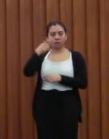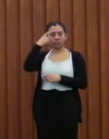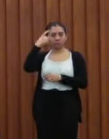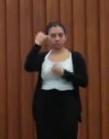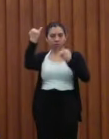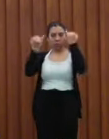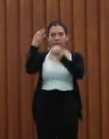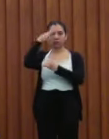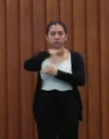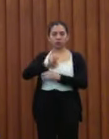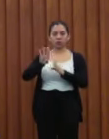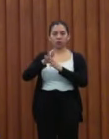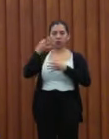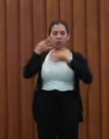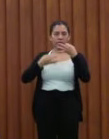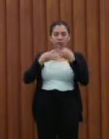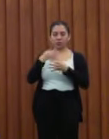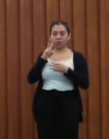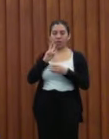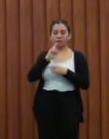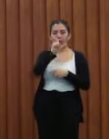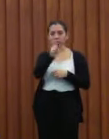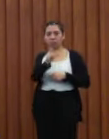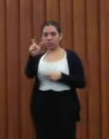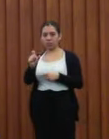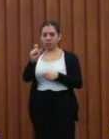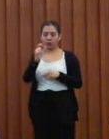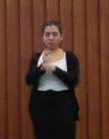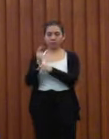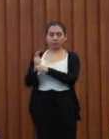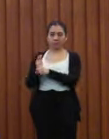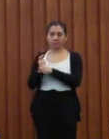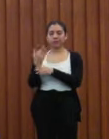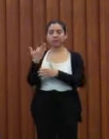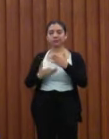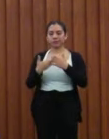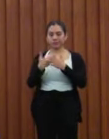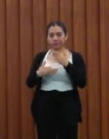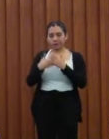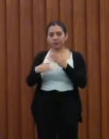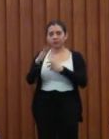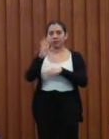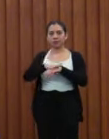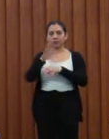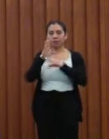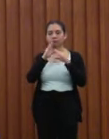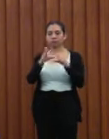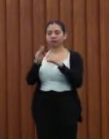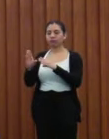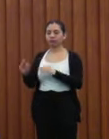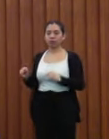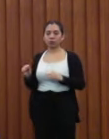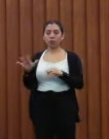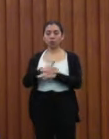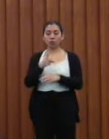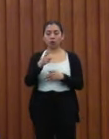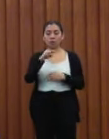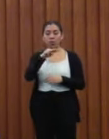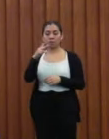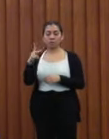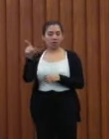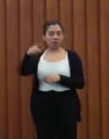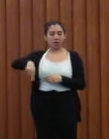dado en el país, legislativos y demás, y de reconocimiento social. Las procuradurías sigue prevaleciendo